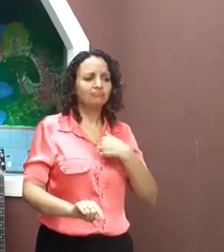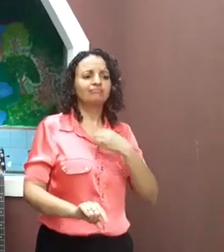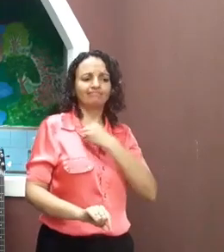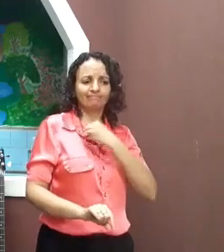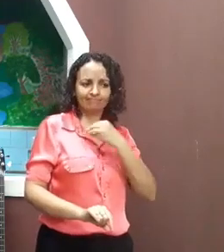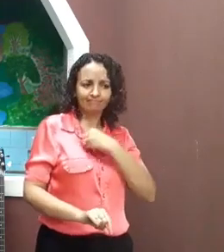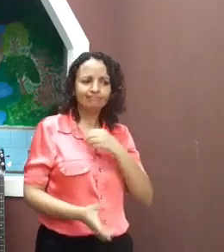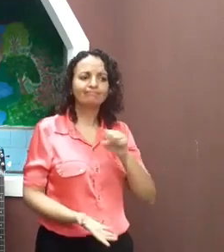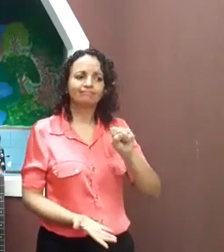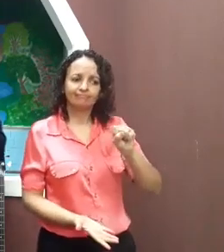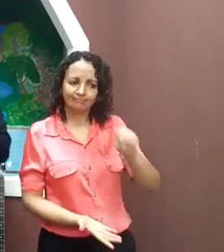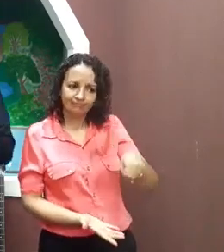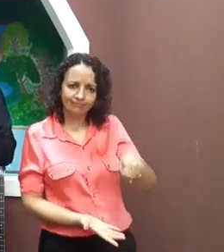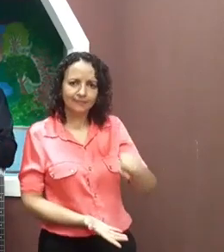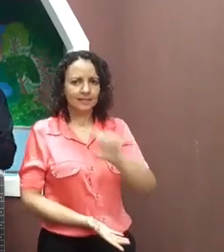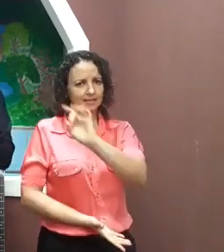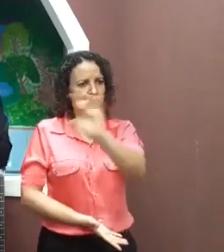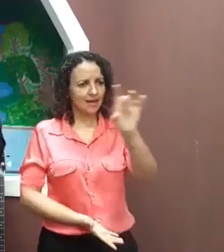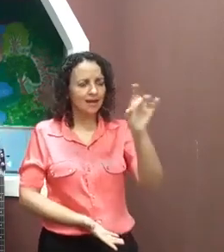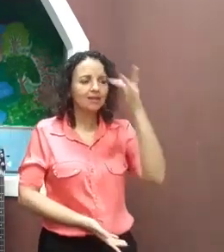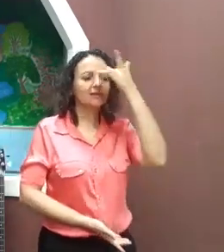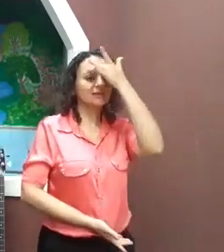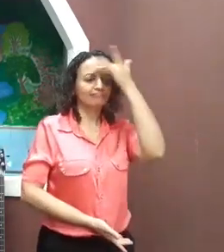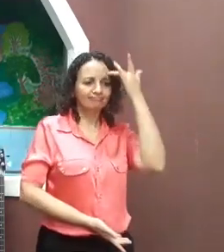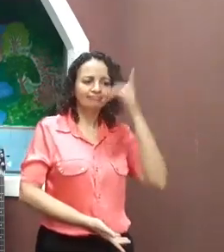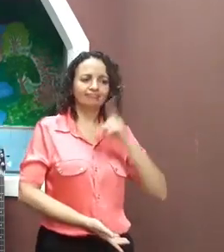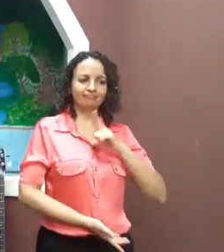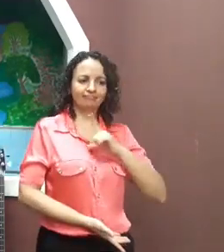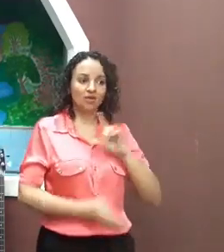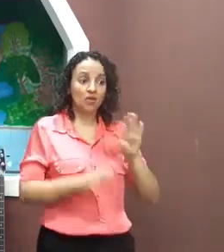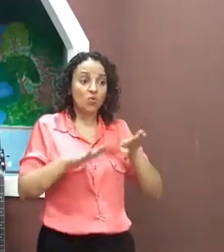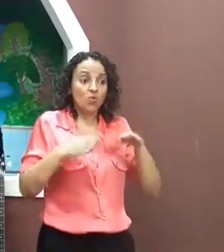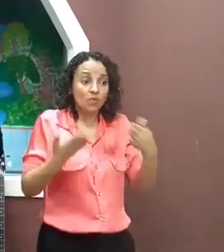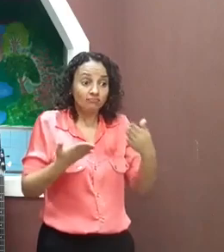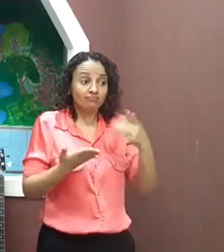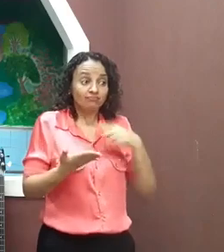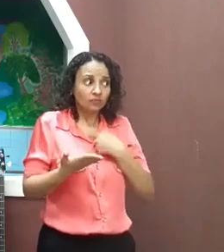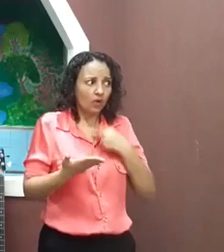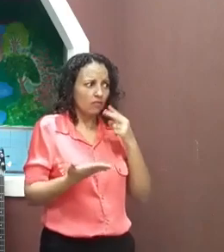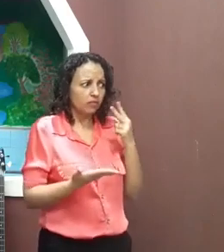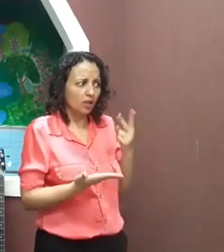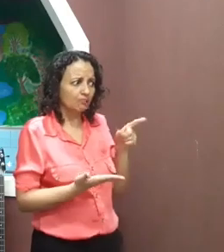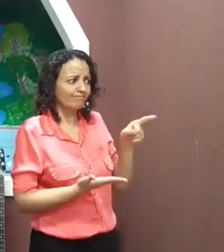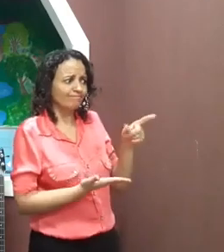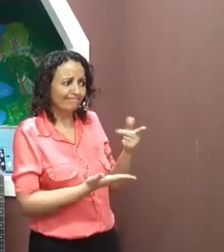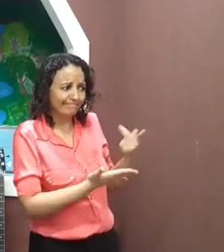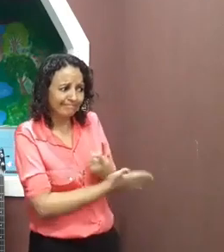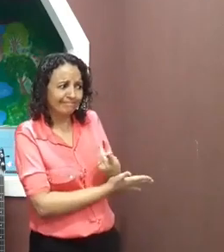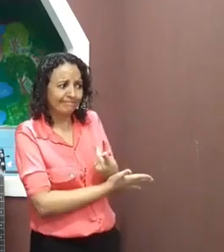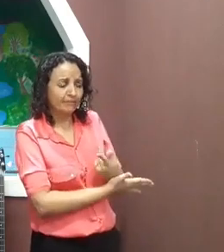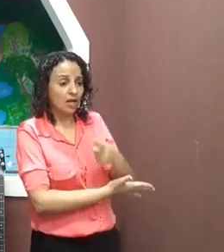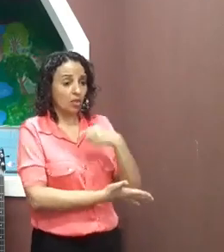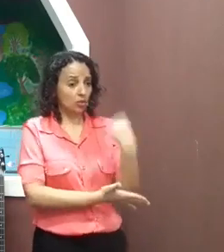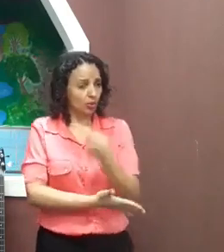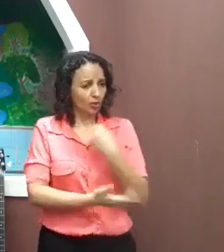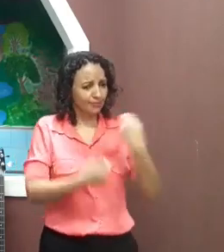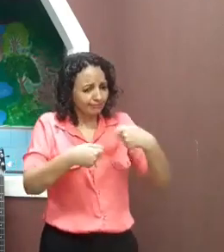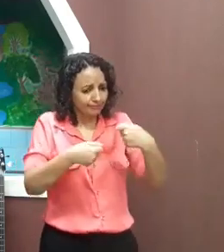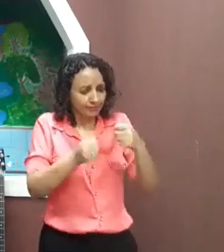verdade, eu acho que cada um de nós deveria, quando ver alguém pecando, a gente orar e